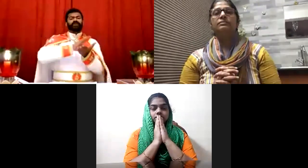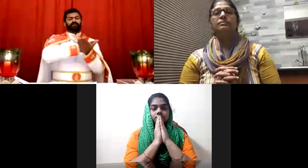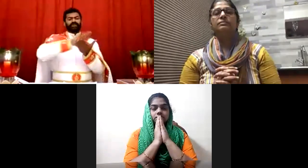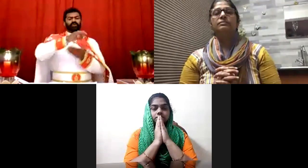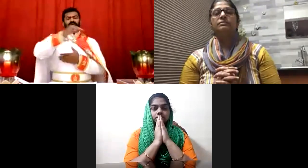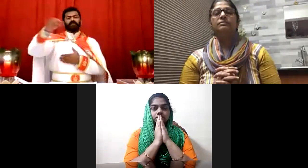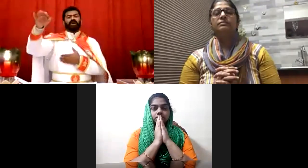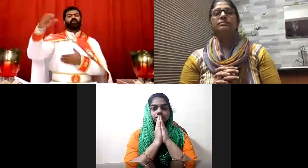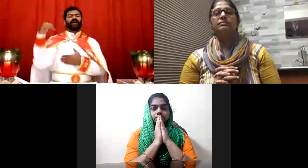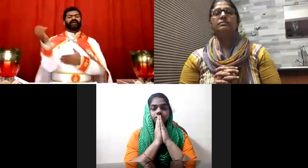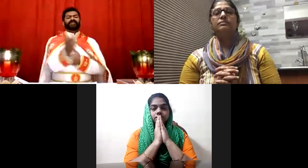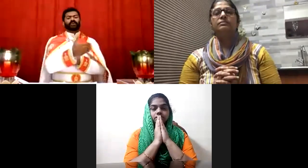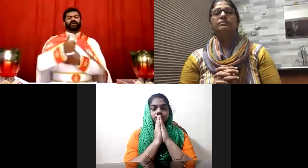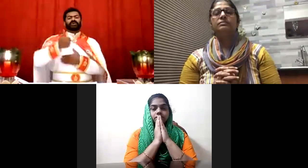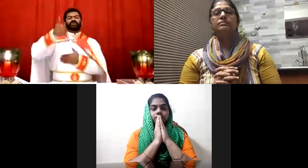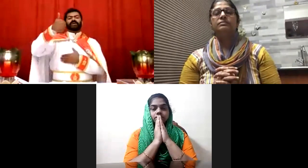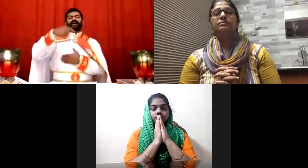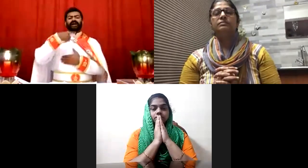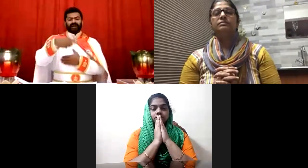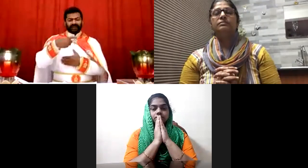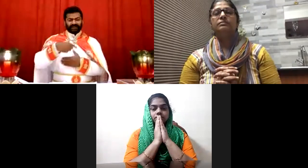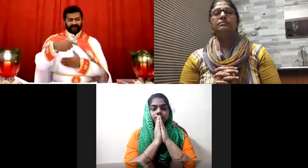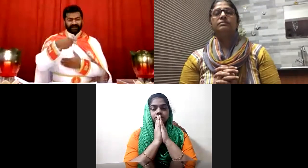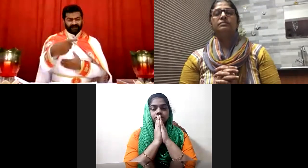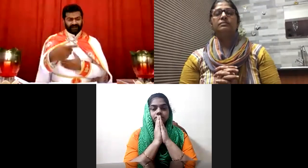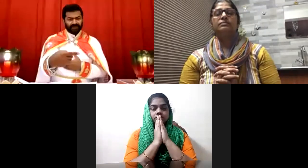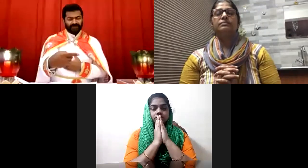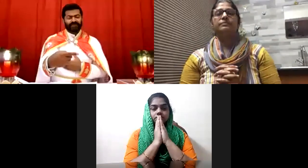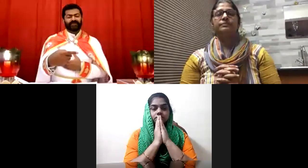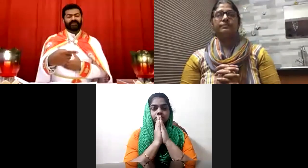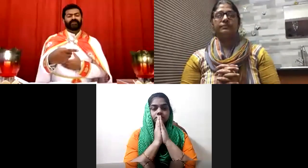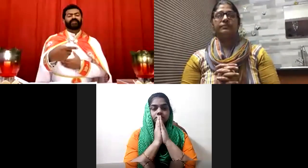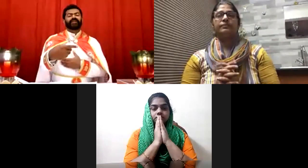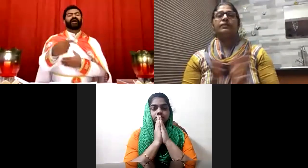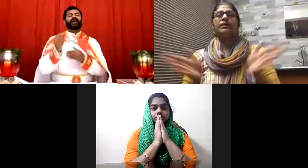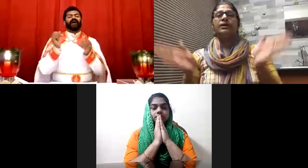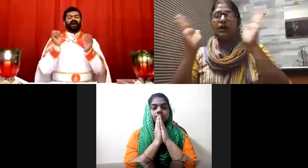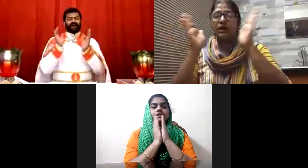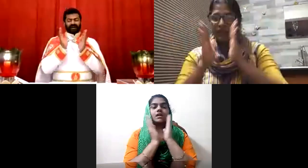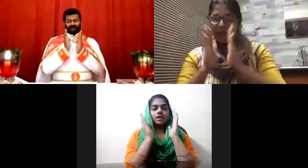പുത്രനും പരിശുദ്ധാത്മാവുമായ സർവേശ്വര എന്നേക്കും.